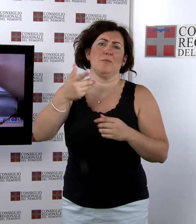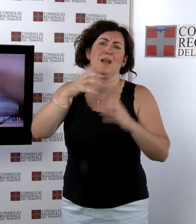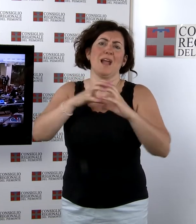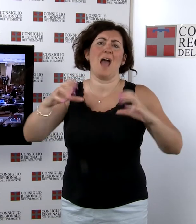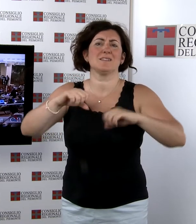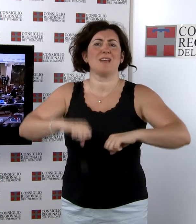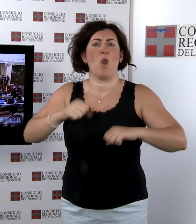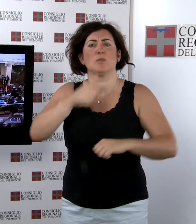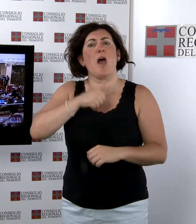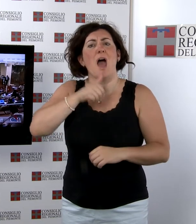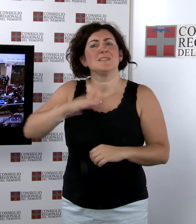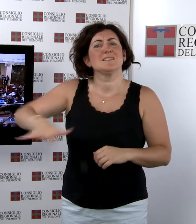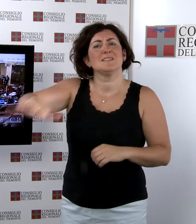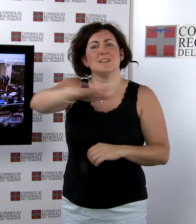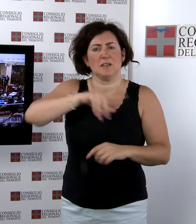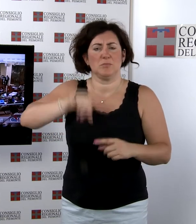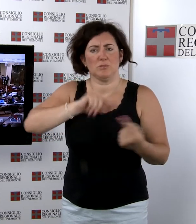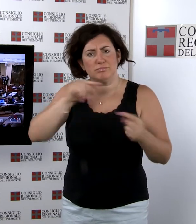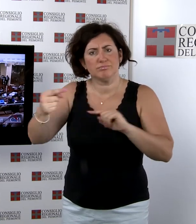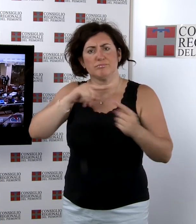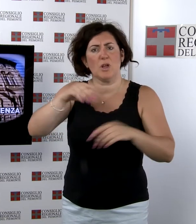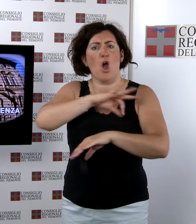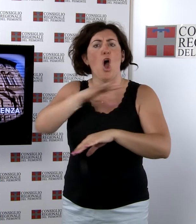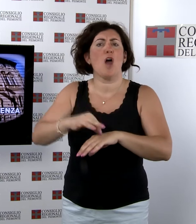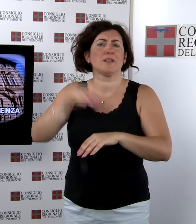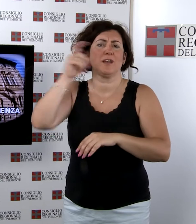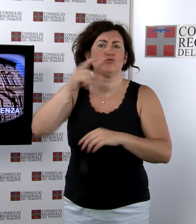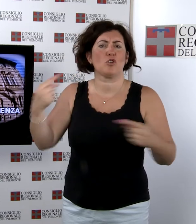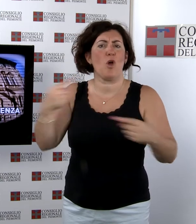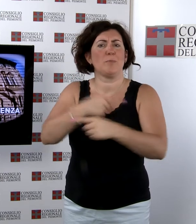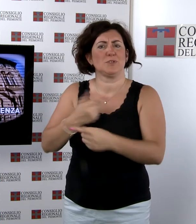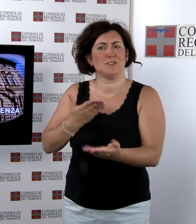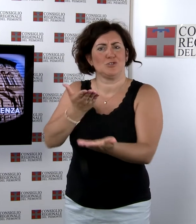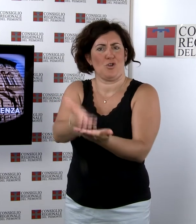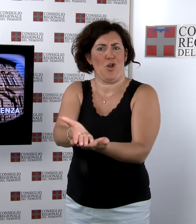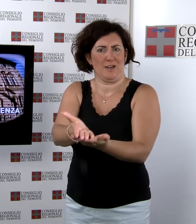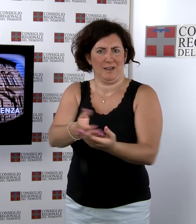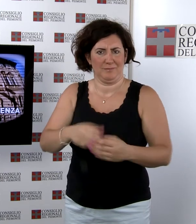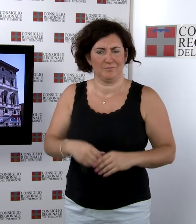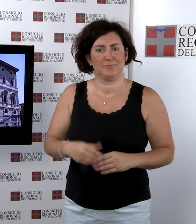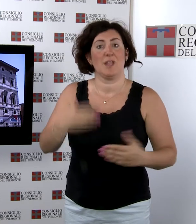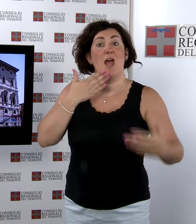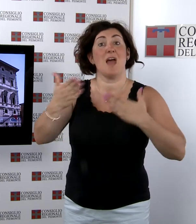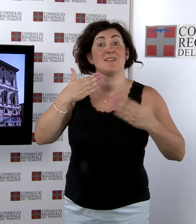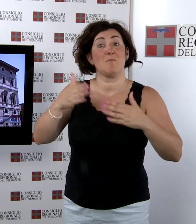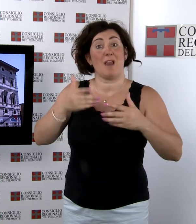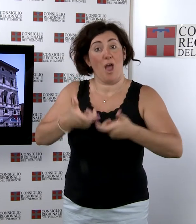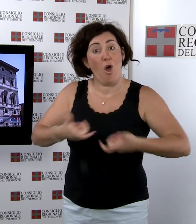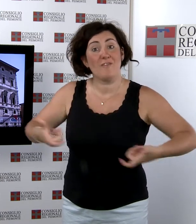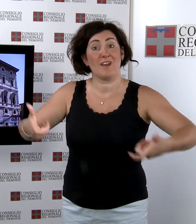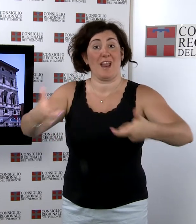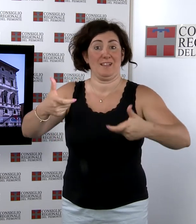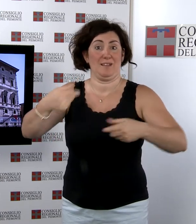dibattuto su vari ordini del giorno presentati dalle opposizioni. Assemblea della Conferenza dei Presidenti. Si è riunita a